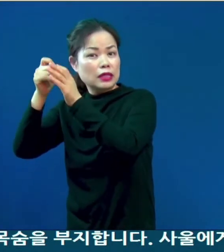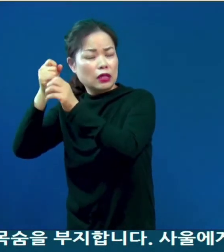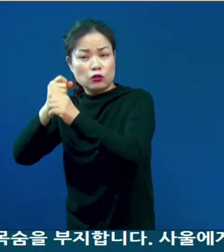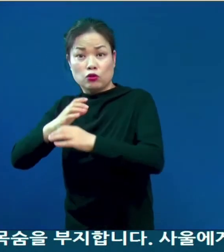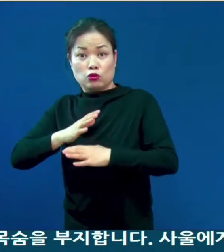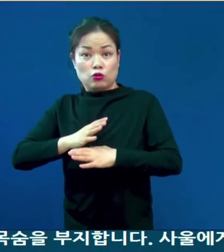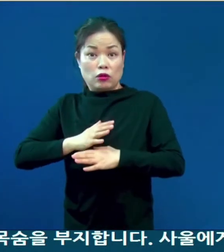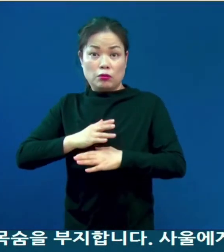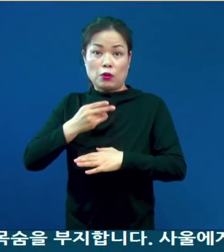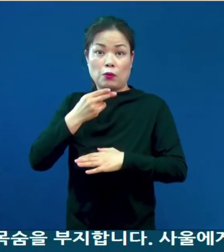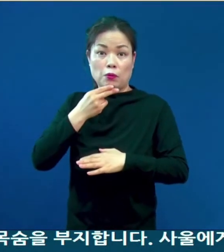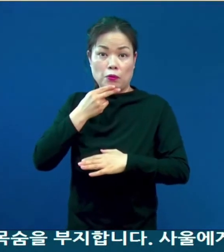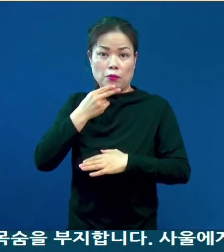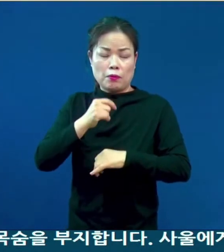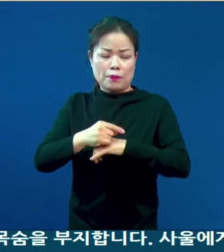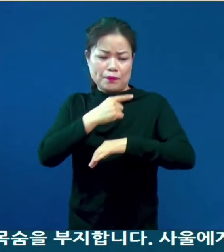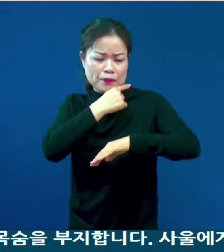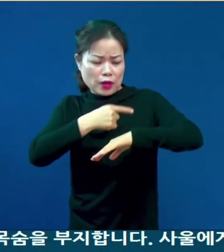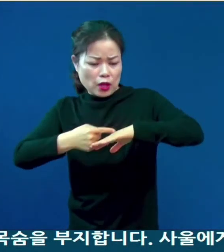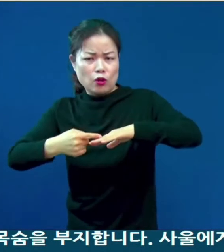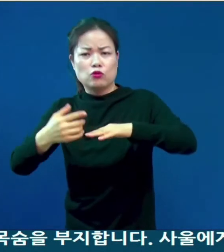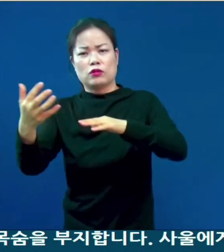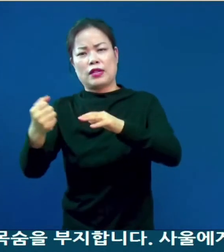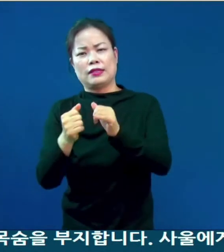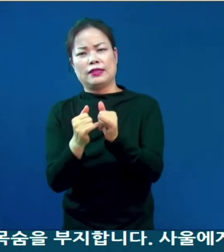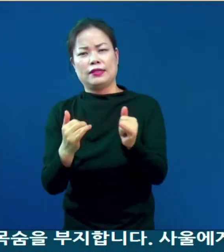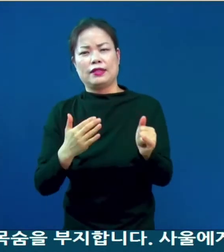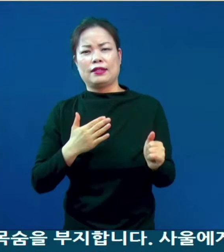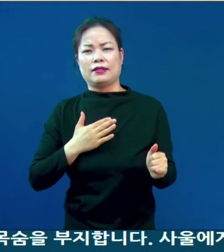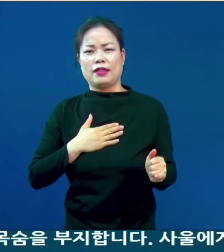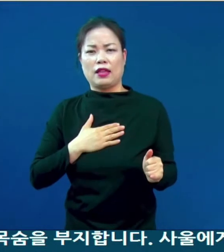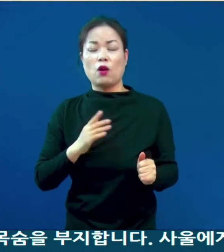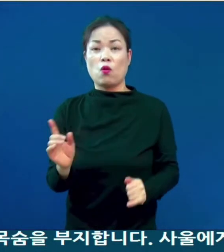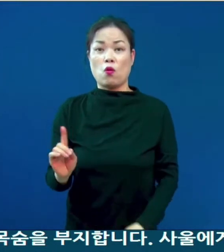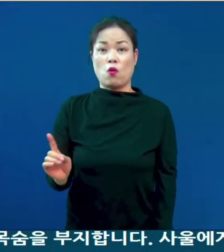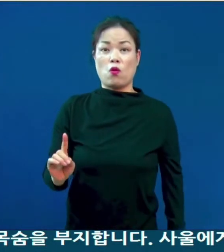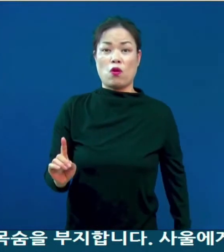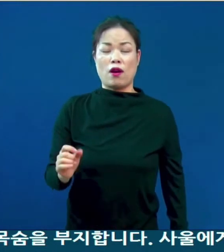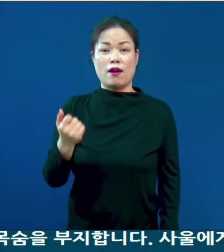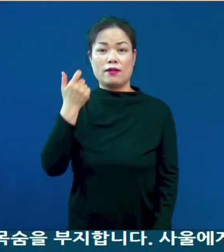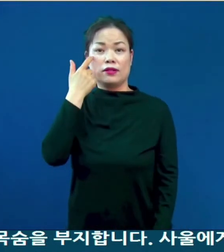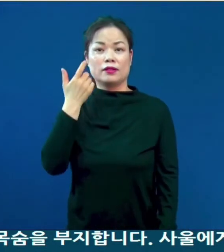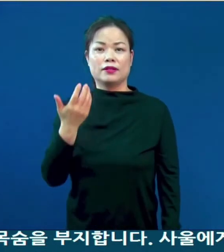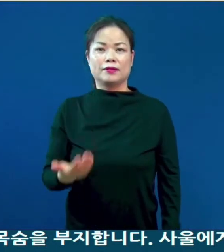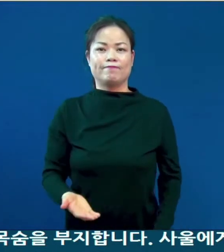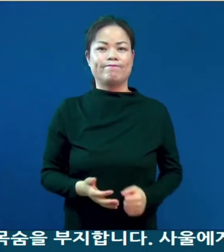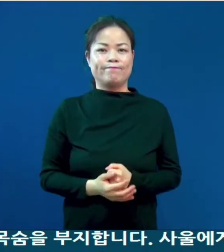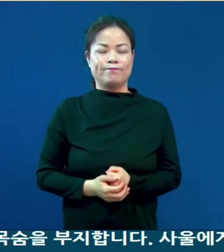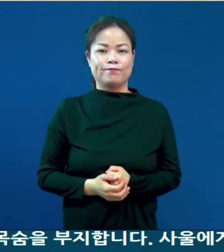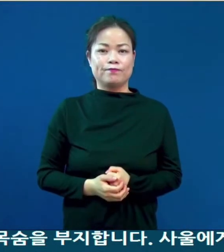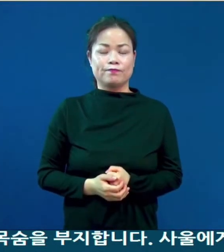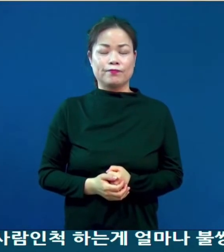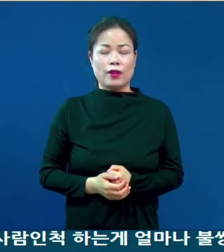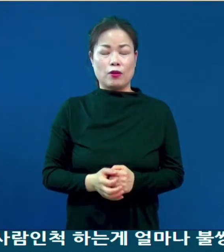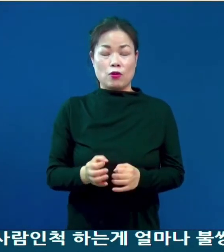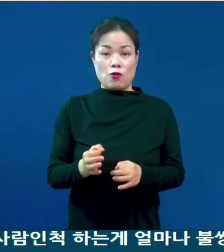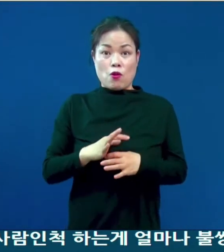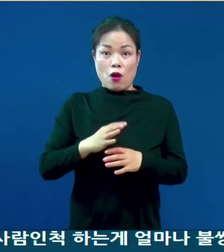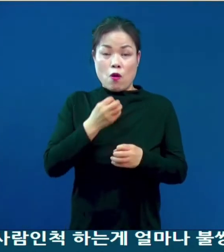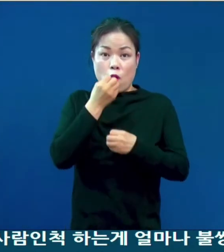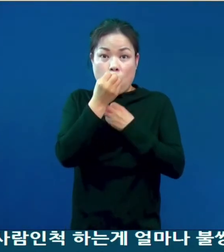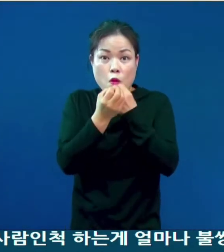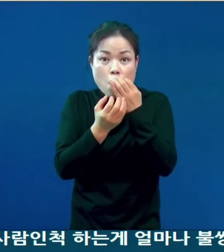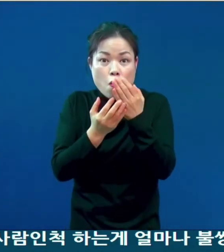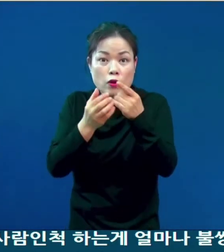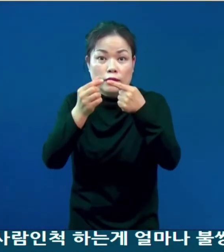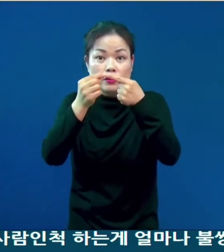두려워하지 아니하리니 혈육을 가진 사람이 내게 어찌하리까. 얼마나 놀라운 고백입니까?